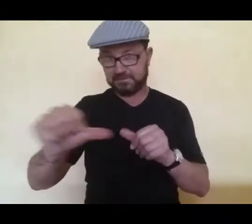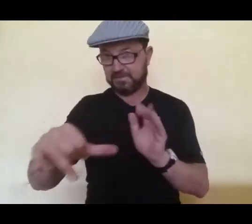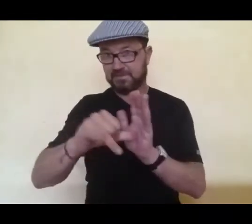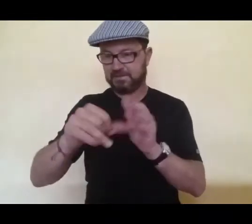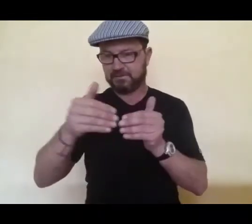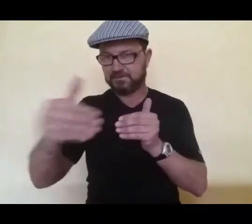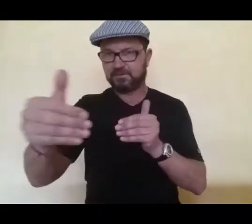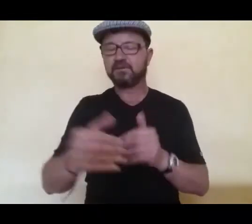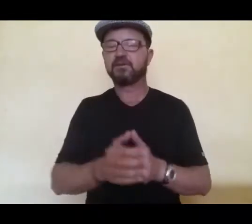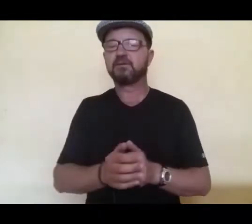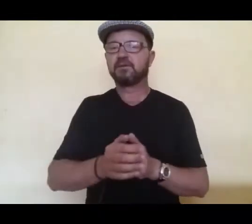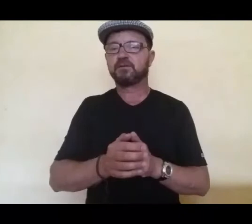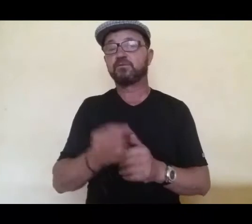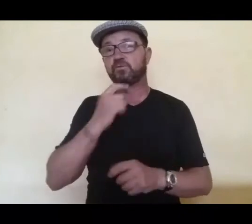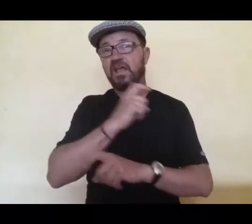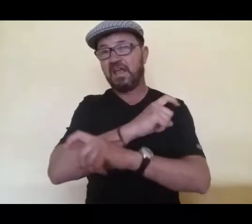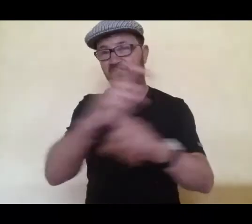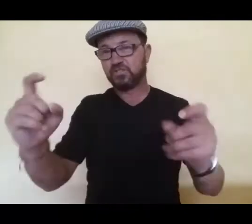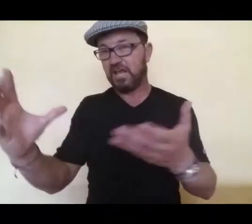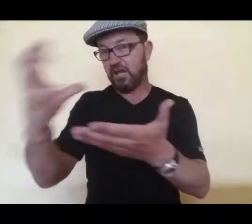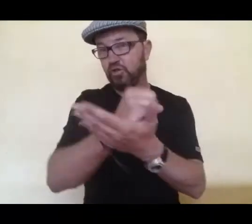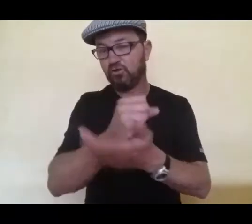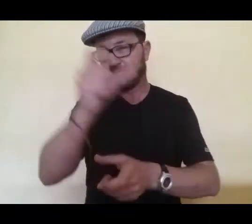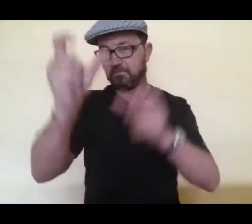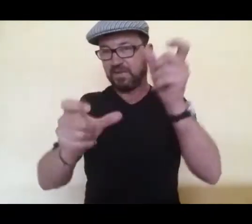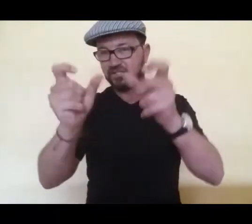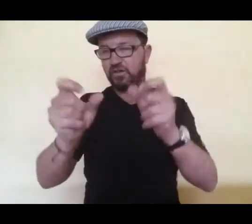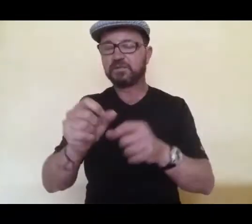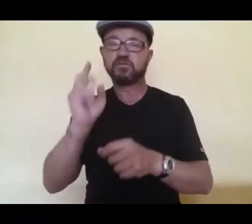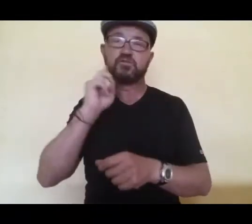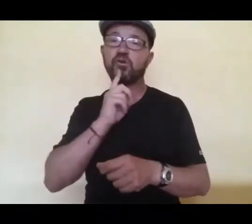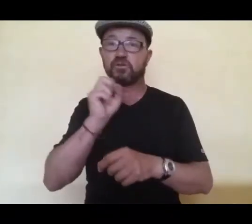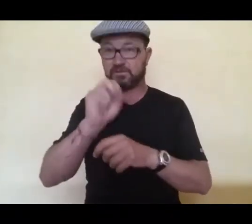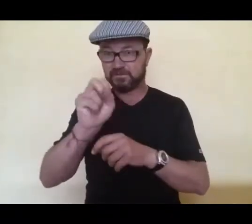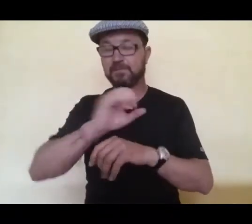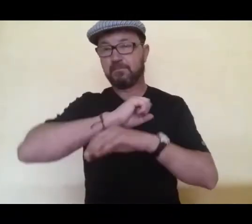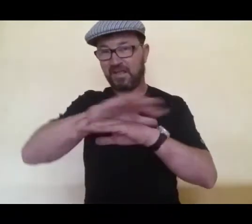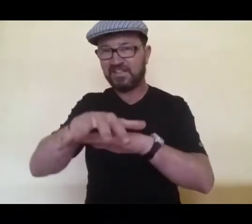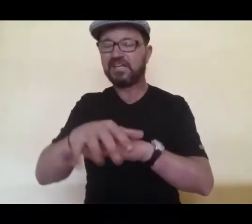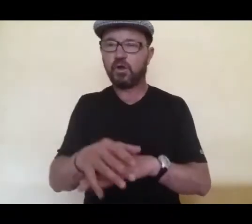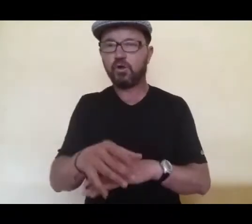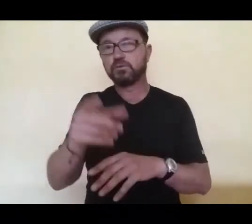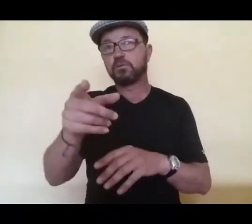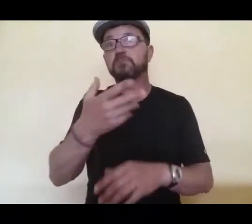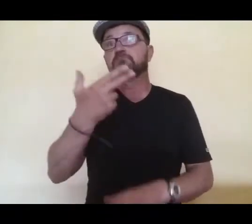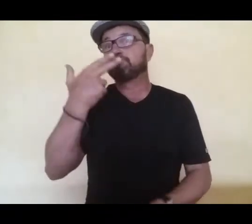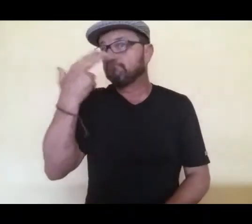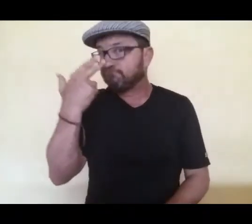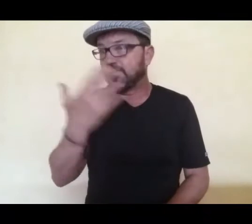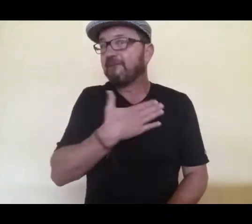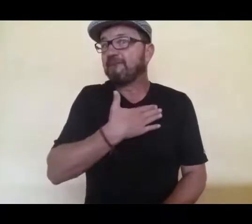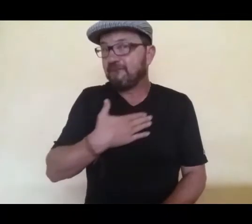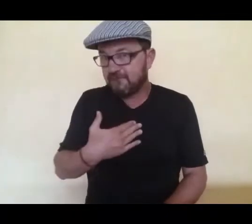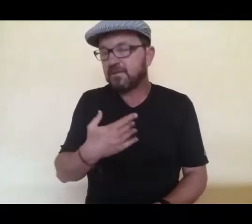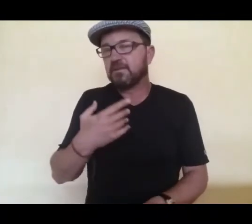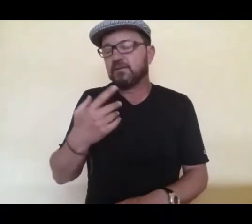concessionària ha anunciat que no recorrerà aquesta decisió, però que continuarà amb la mateixa reclamació encara que per la via ordinària. La consellera